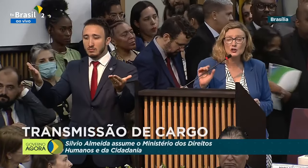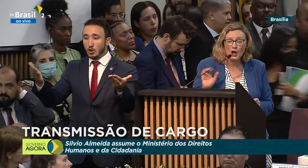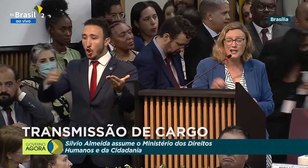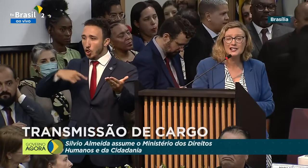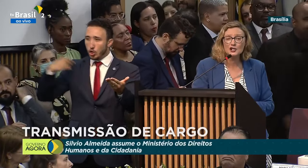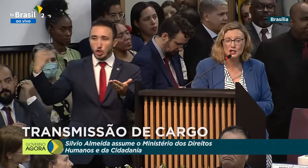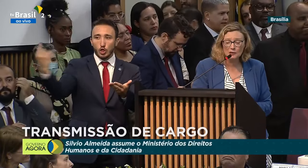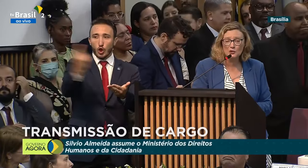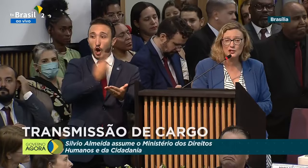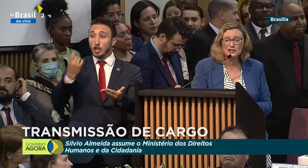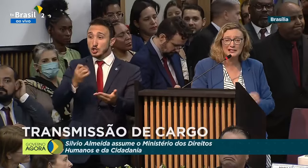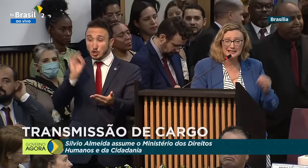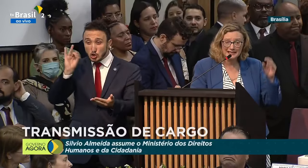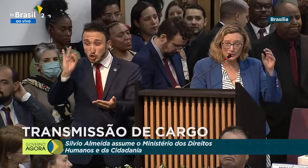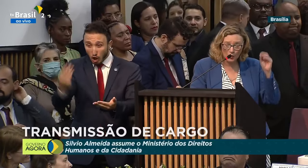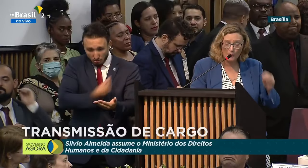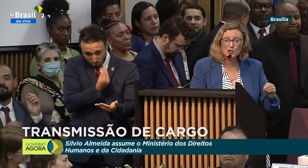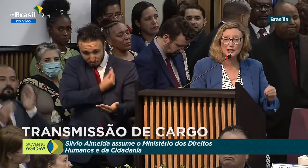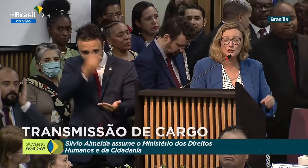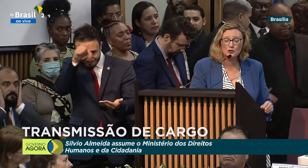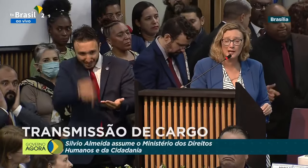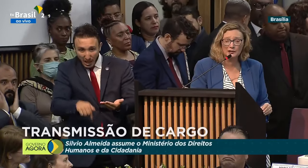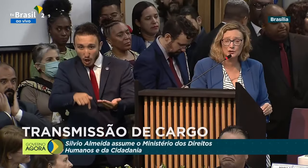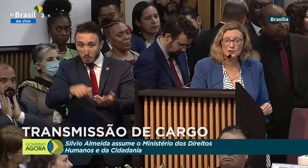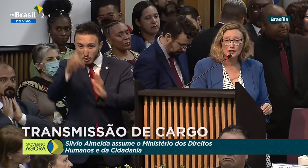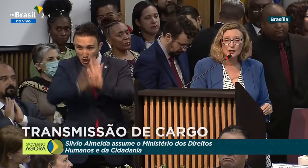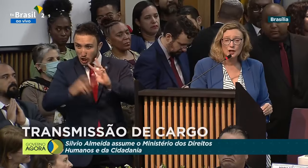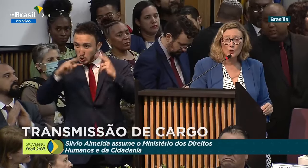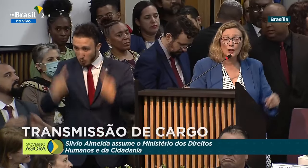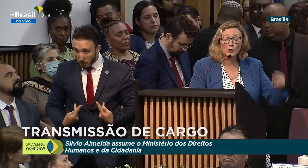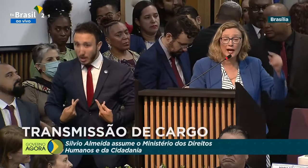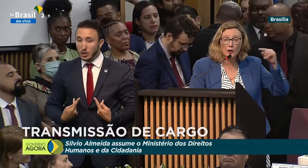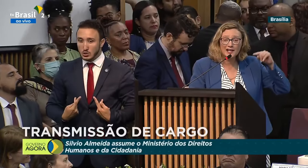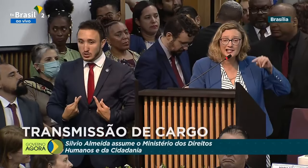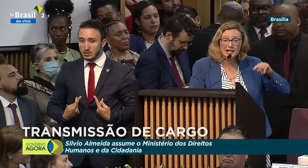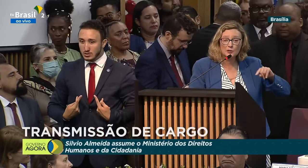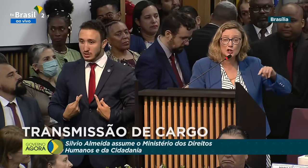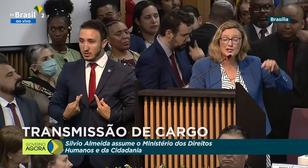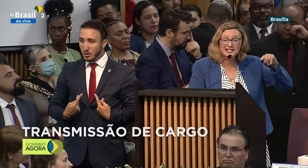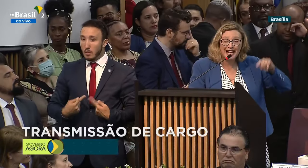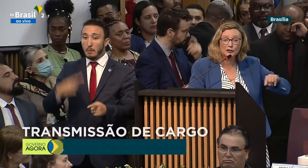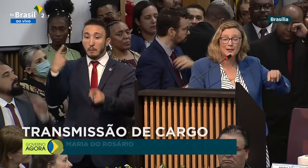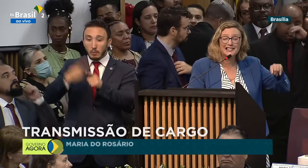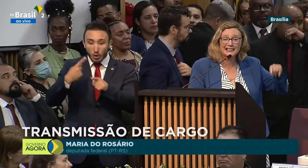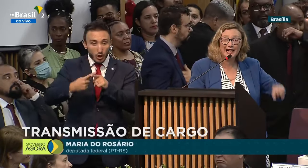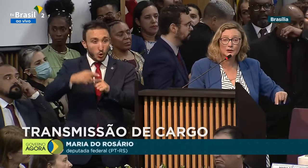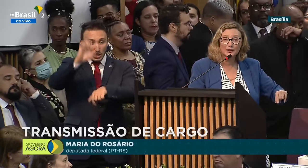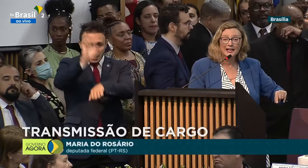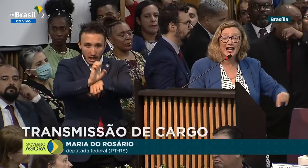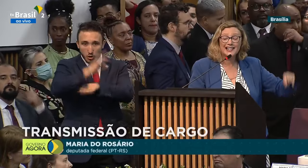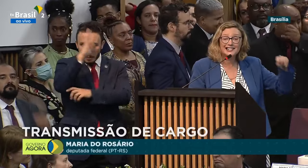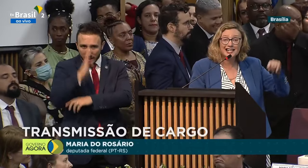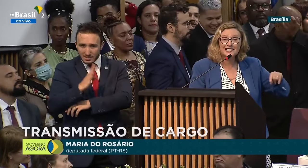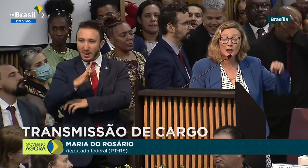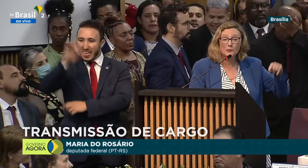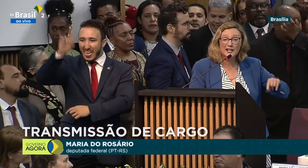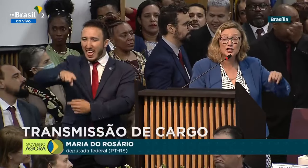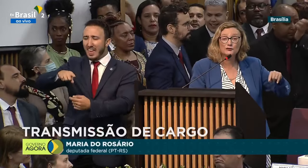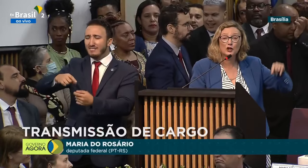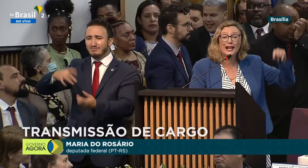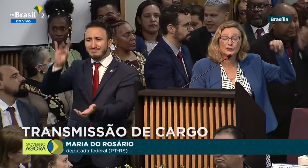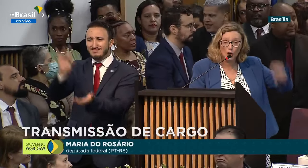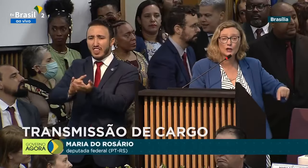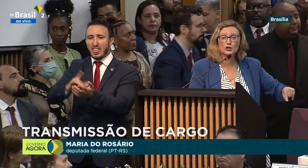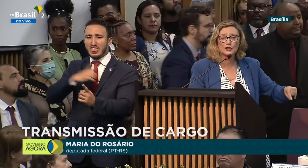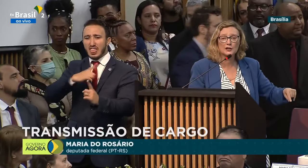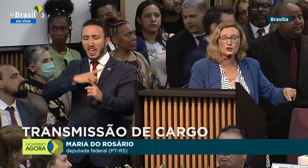só existimos como Direitos Humanos Quando reconhecemos que o estado brasileiro é essencialmente